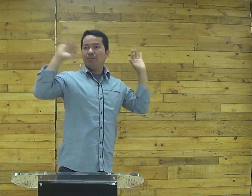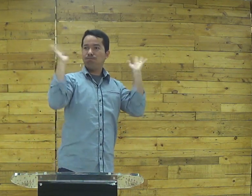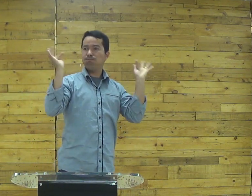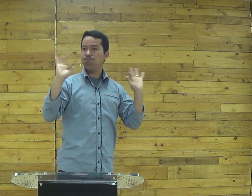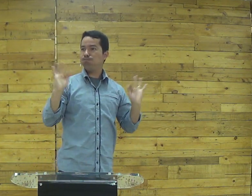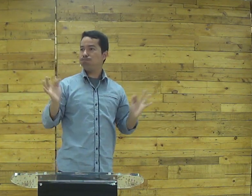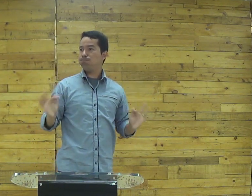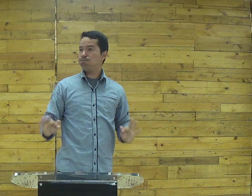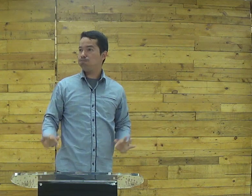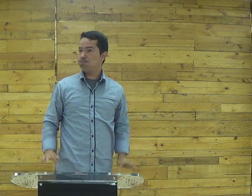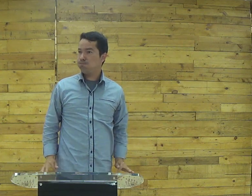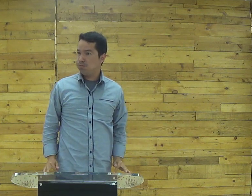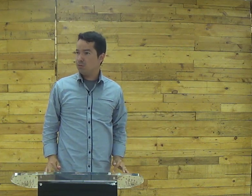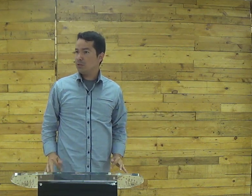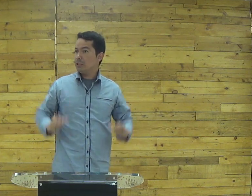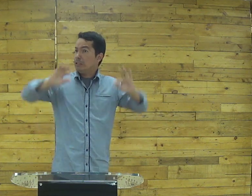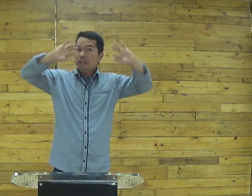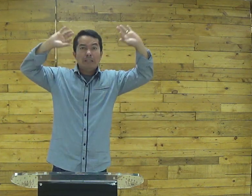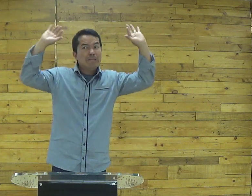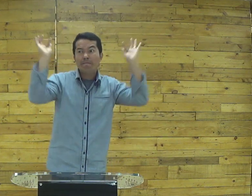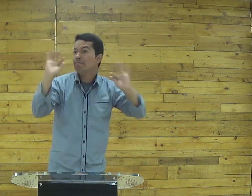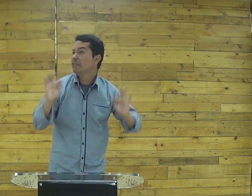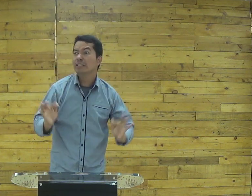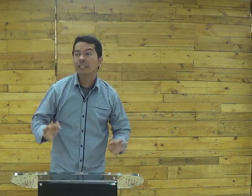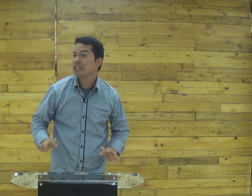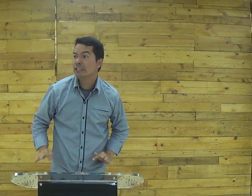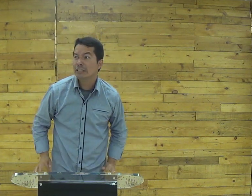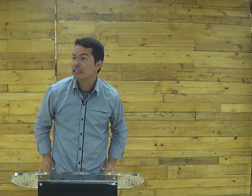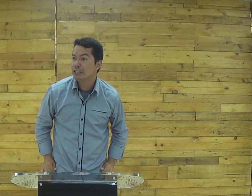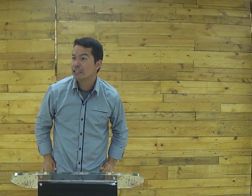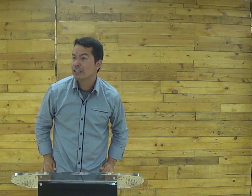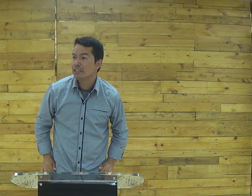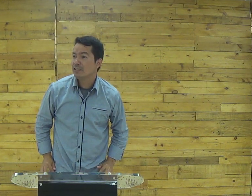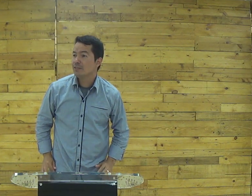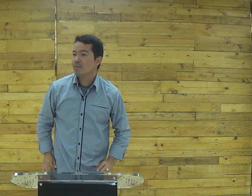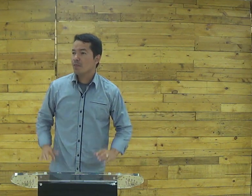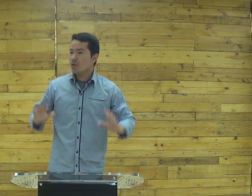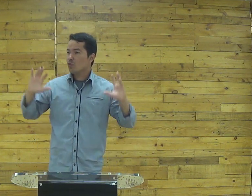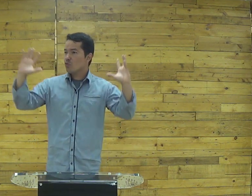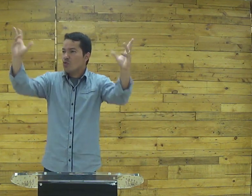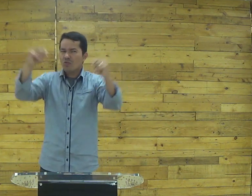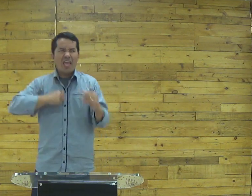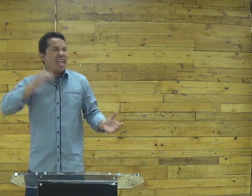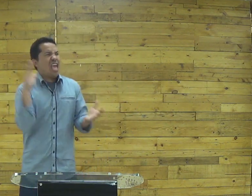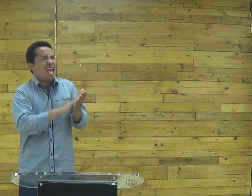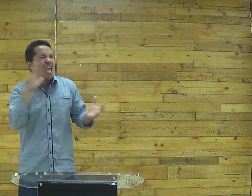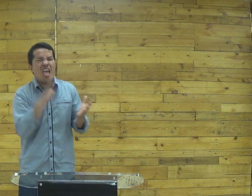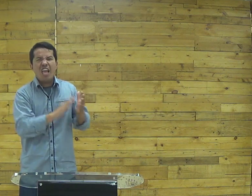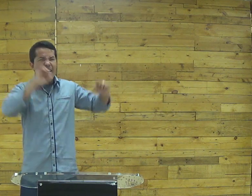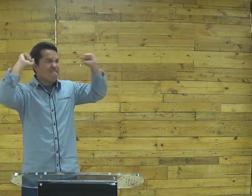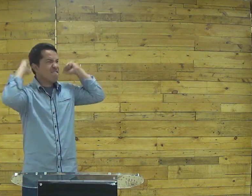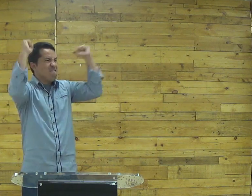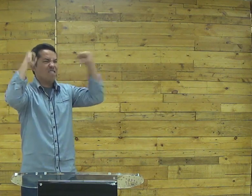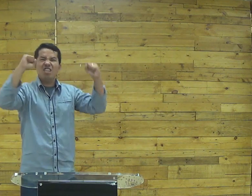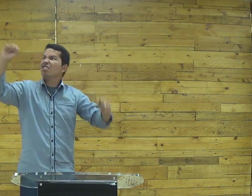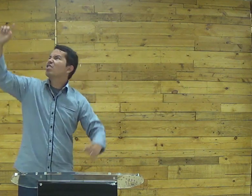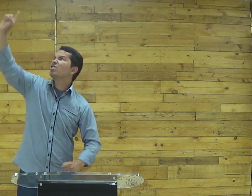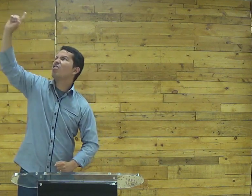de orgulho aquele filho, de tanta alegria. Muita alegria, profunda alegria. E todos então